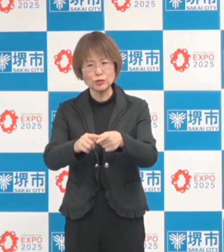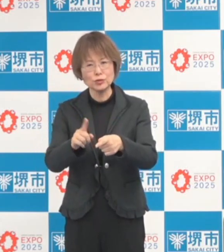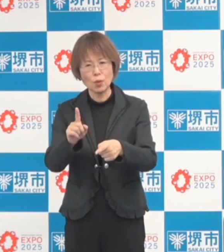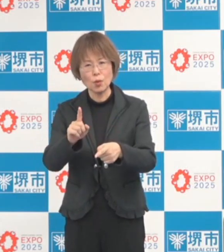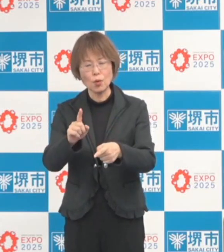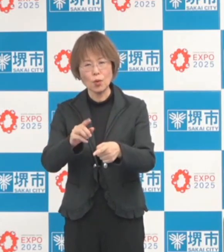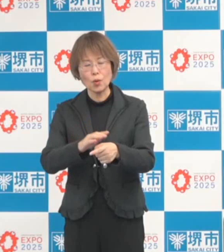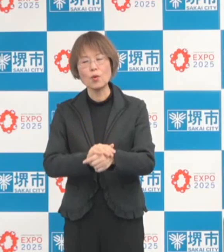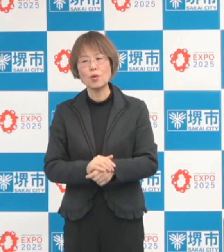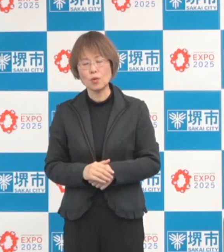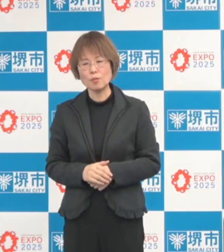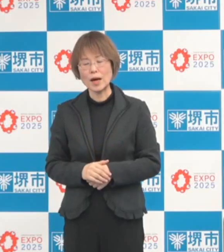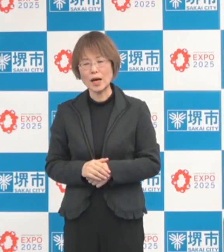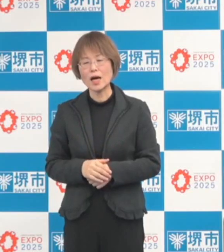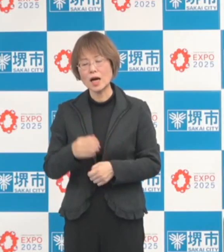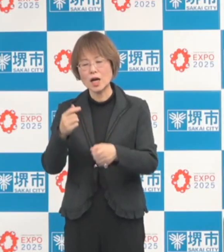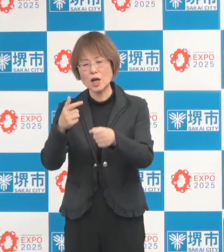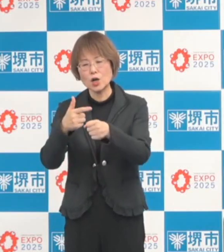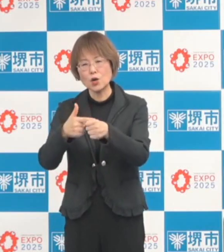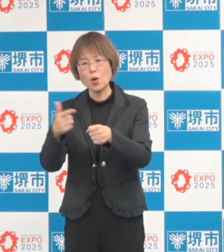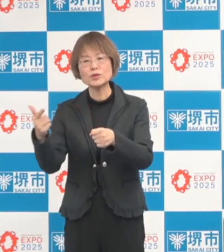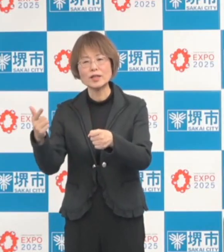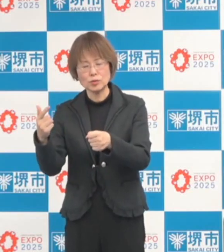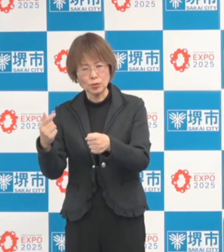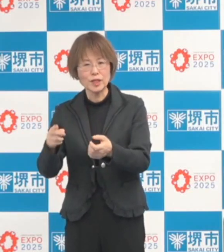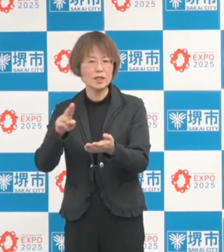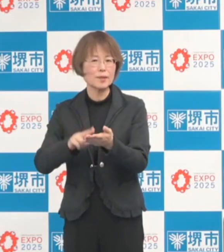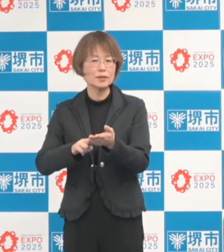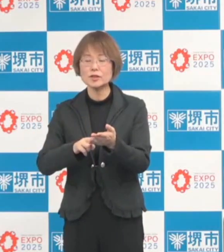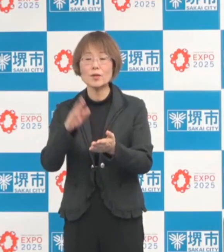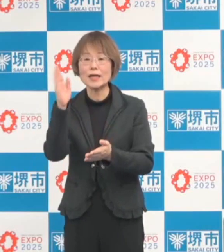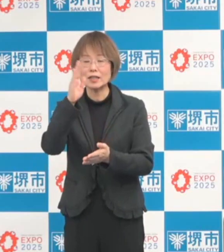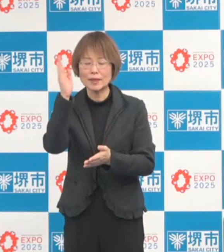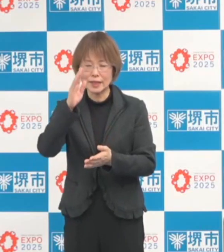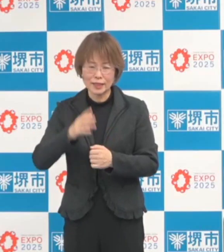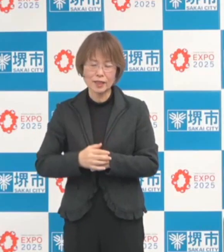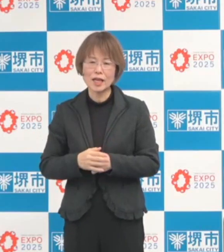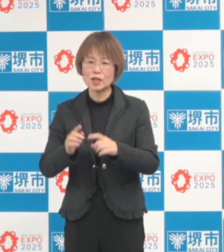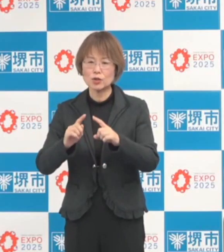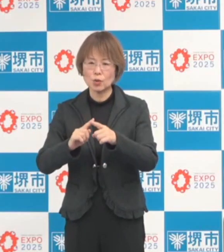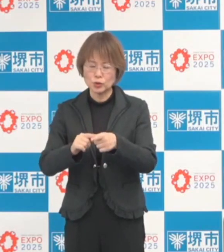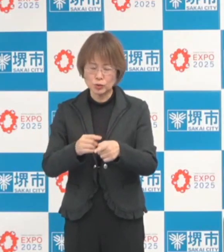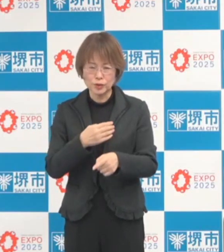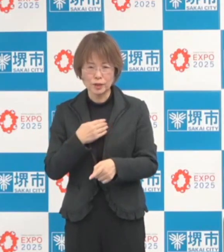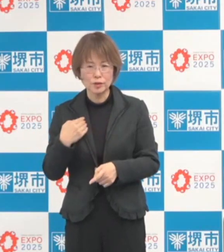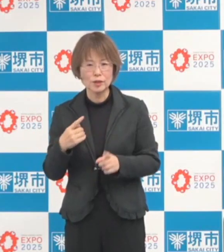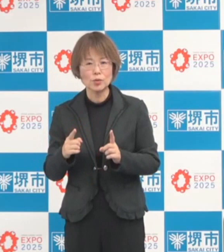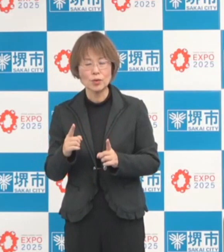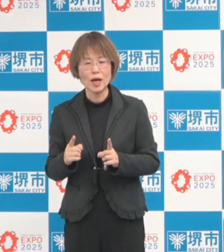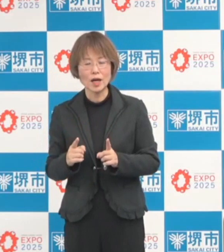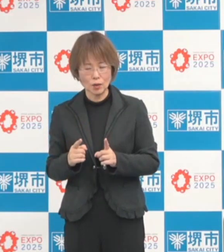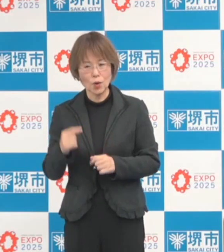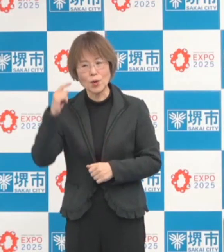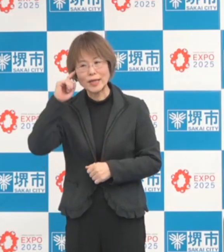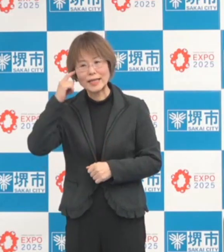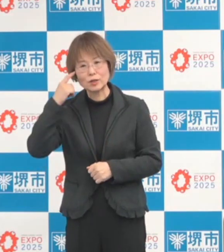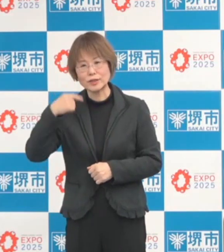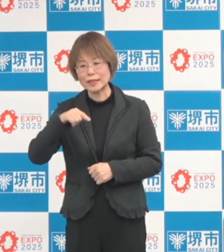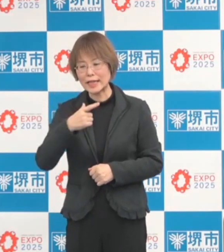でそこで限定するわけではありませんが、導入の可否も検討していく段階にあるのかなと考えています。